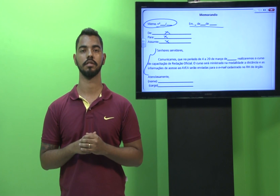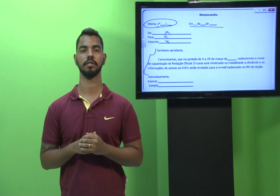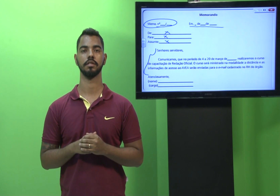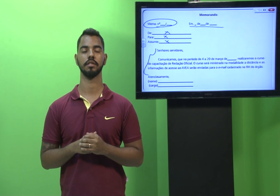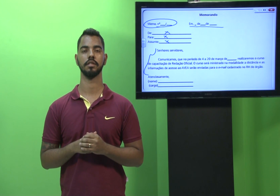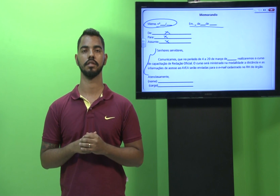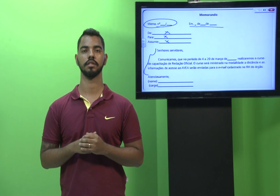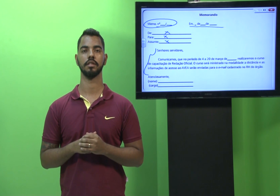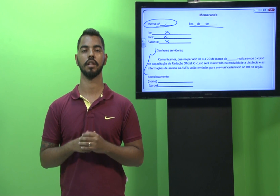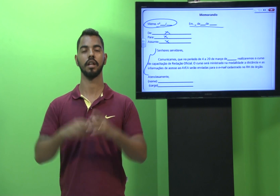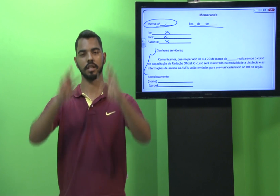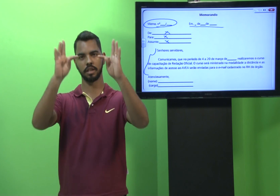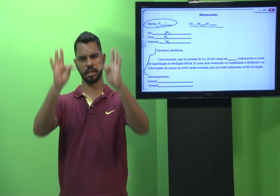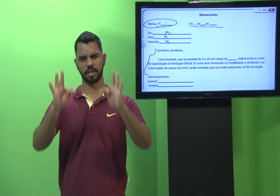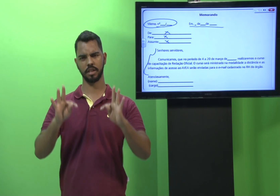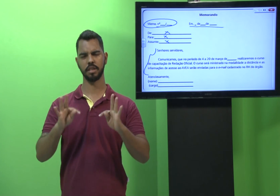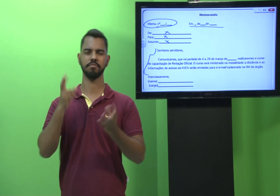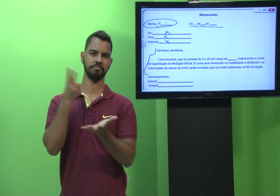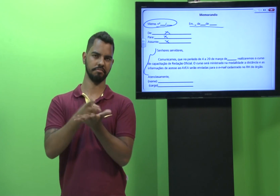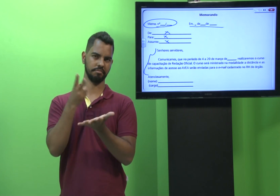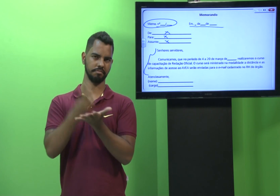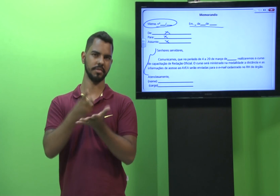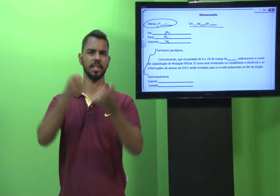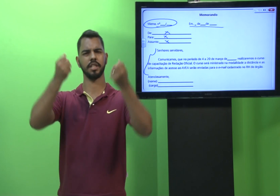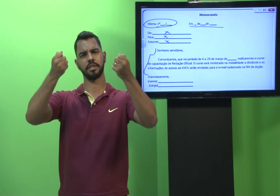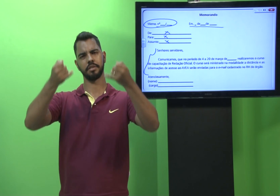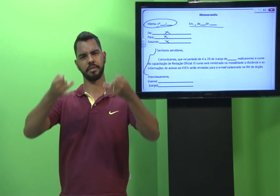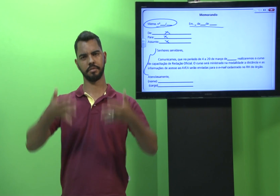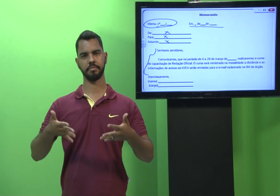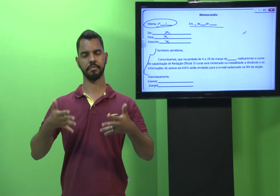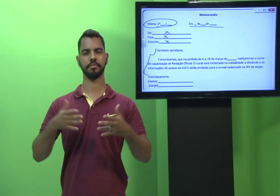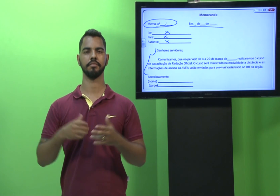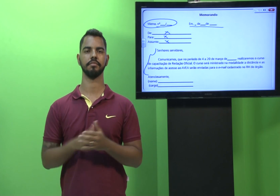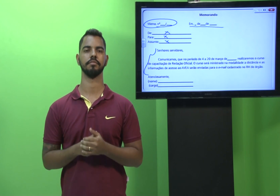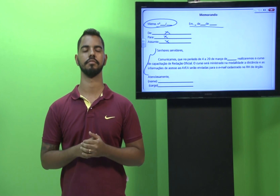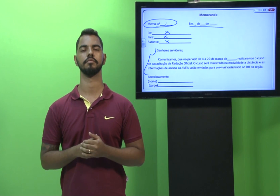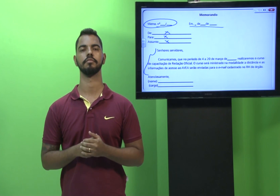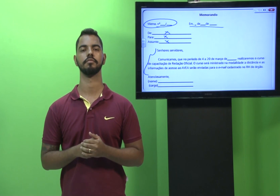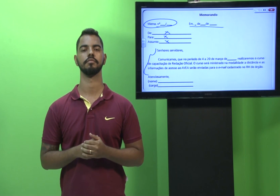do texto, né? A solicitação vem aqui, do que se pede.